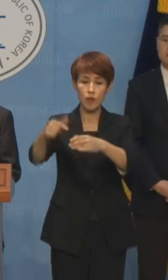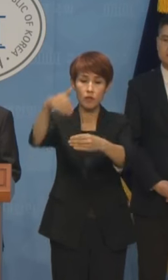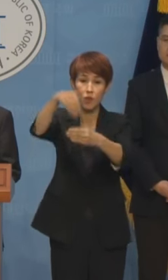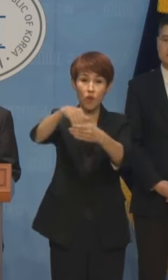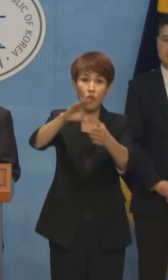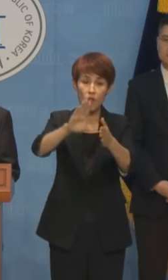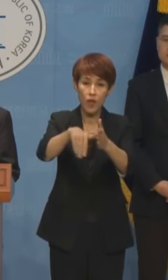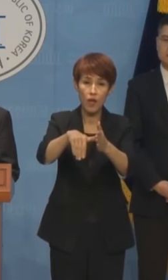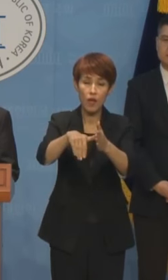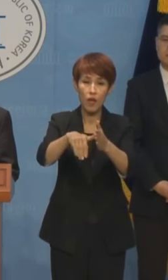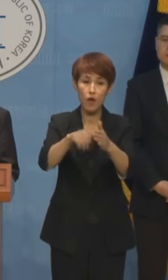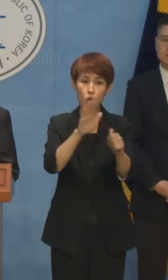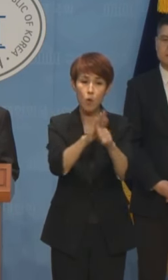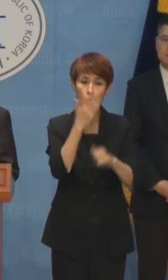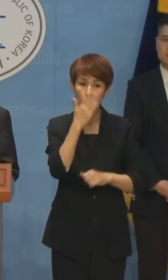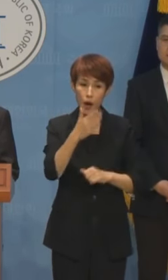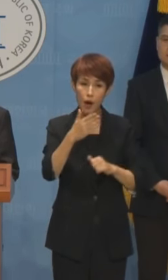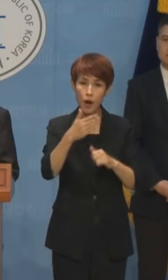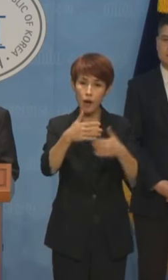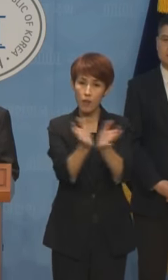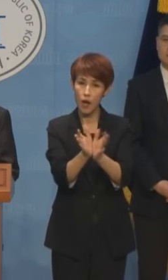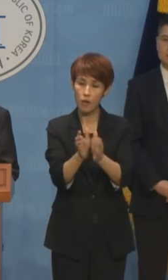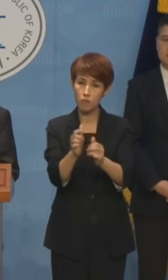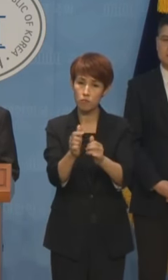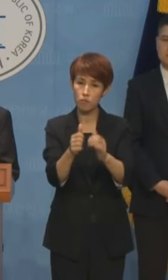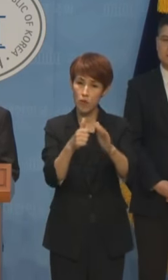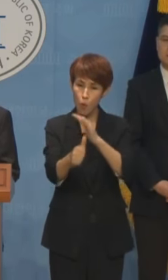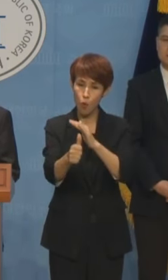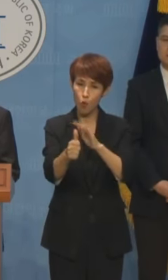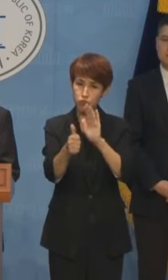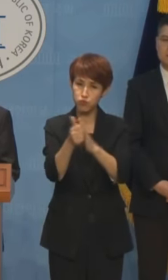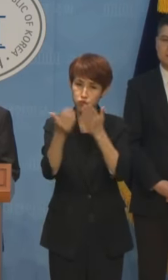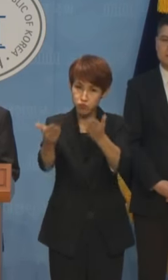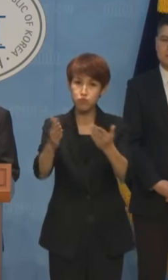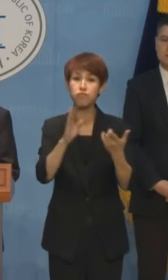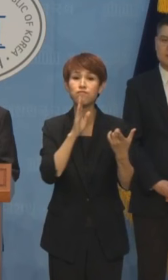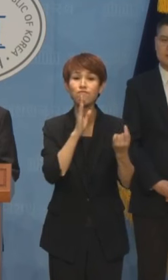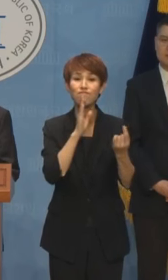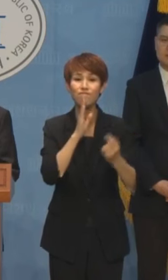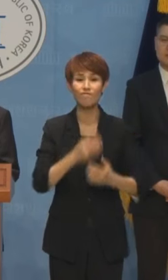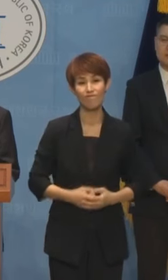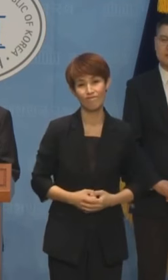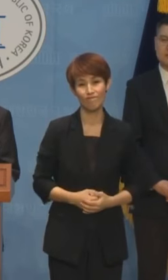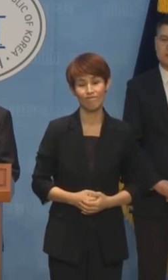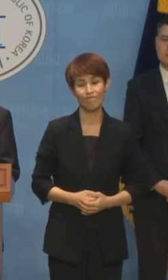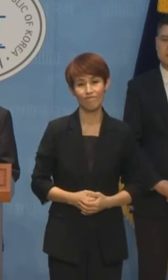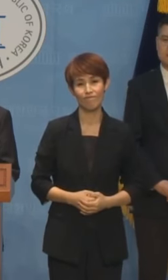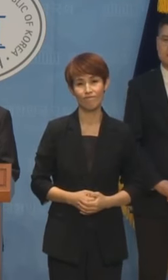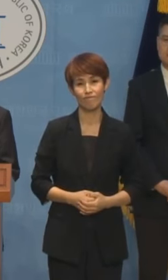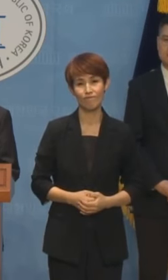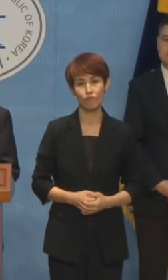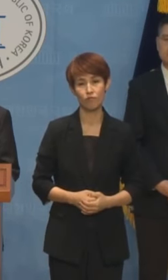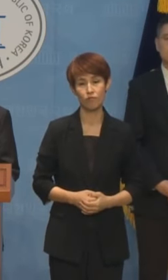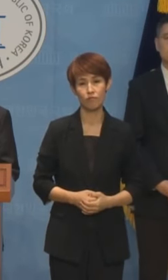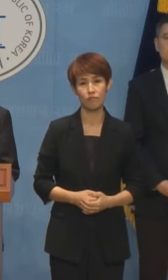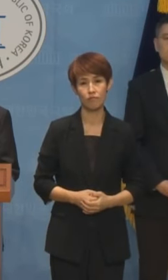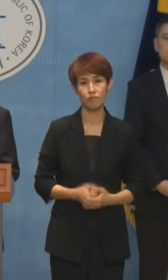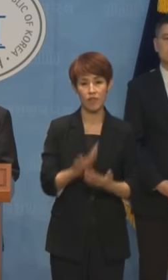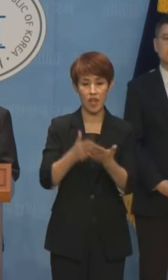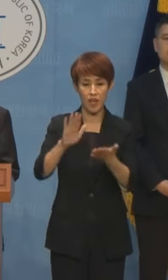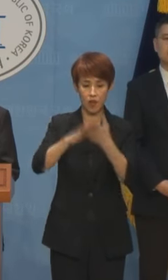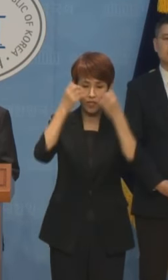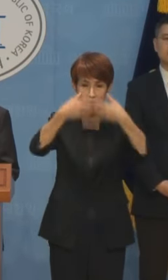도움이 되는 당대표를 지지하고 응원하는 게 맞다고 봅니다. 누가